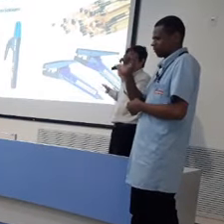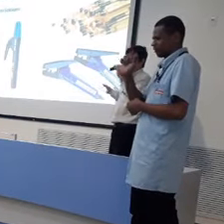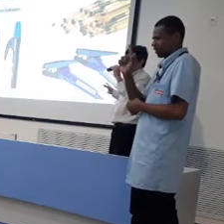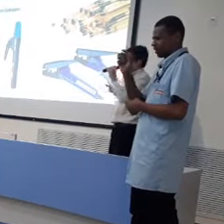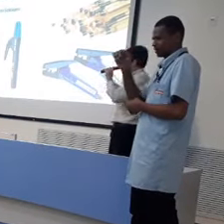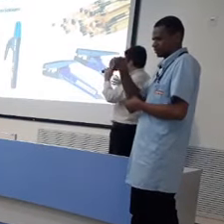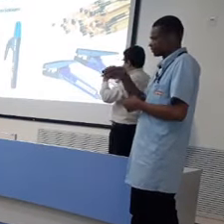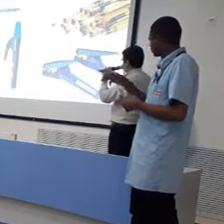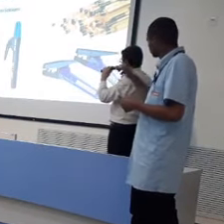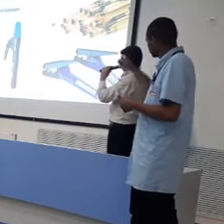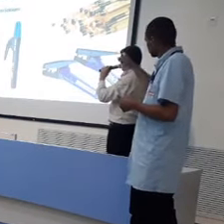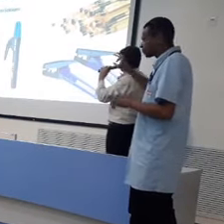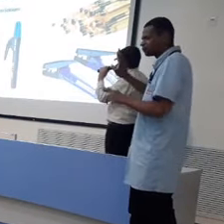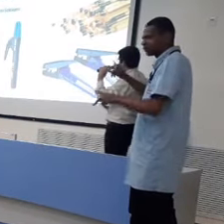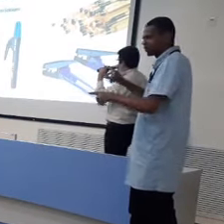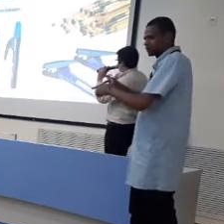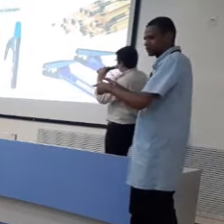para goivagem.